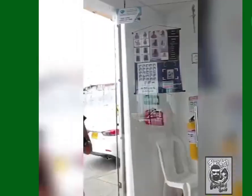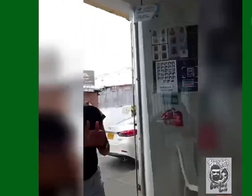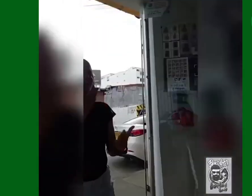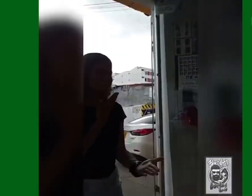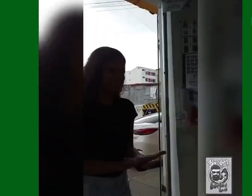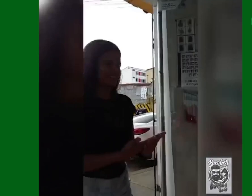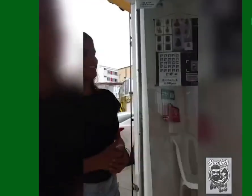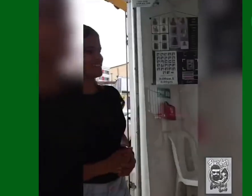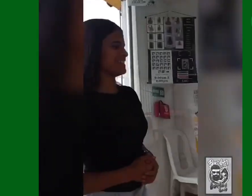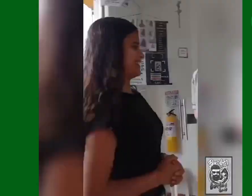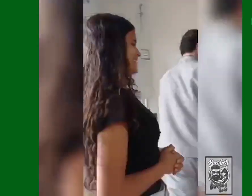Bienvenida. Gracias.